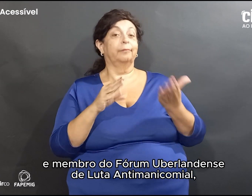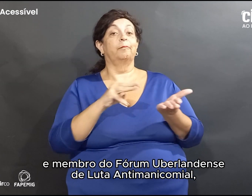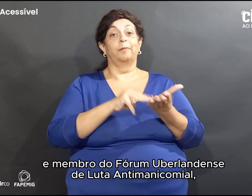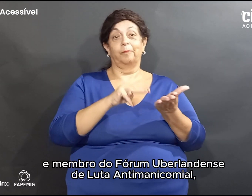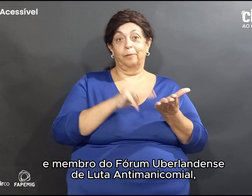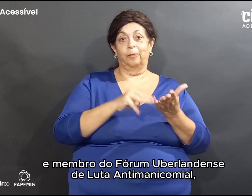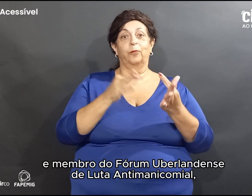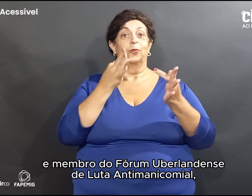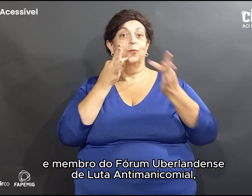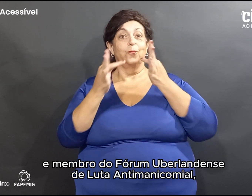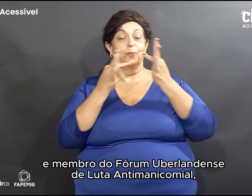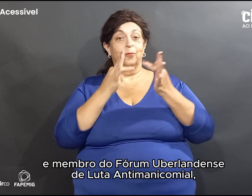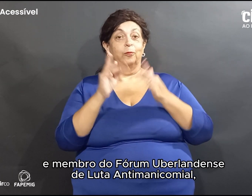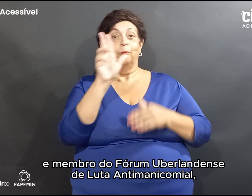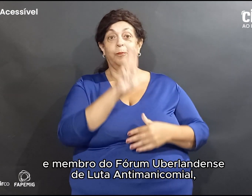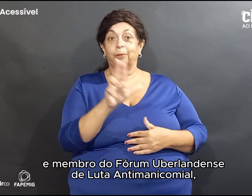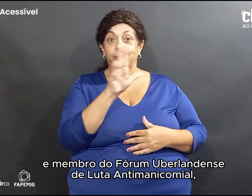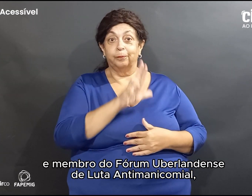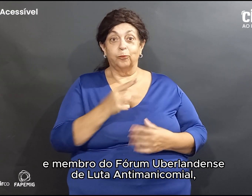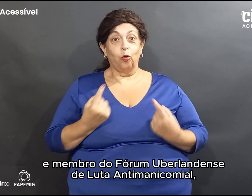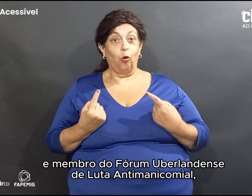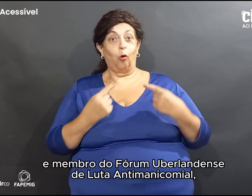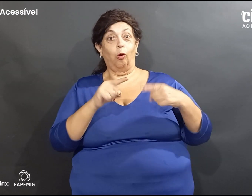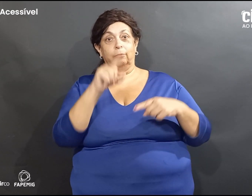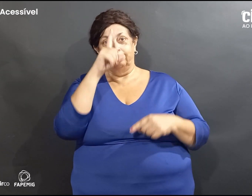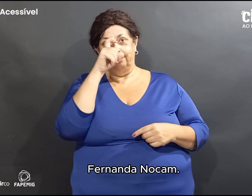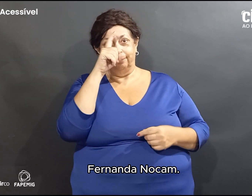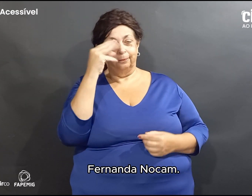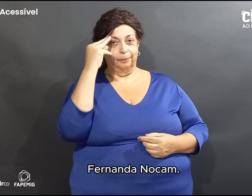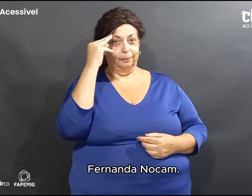Fórum Uberlandense de Luta Antimanicomial, Fernanda Nocan.